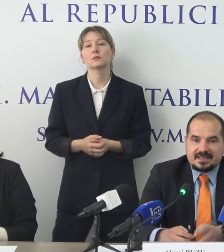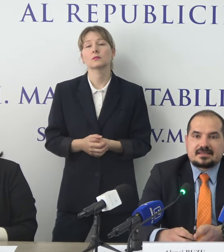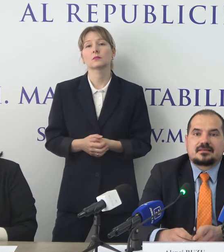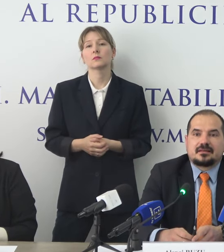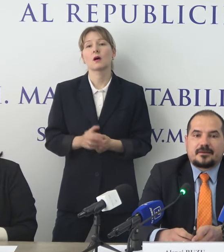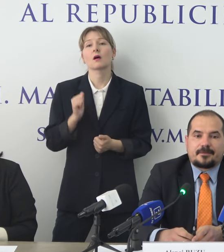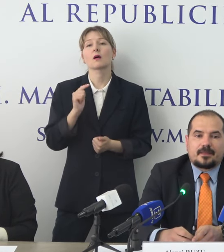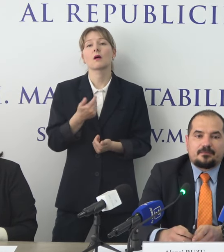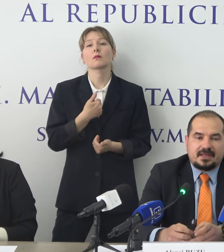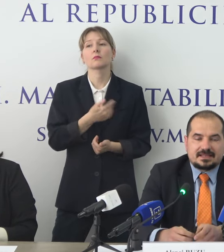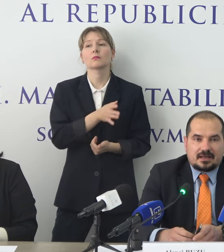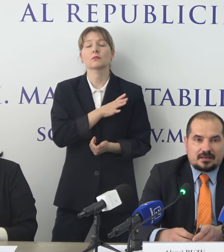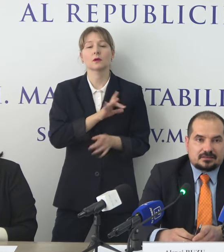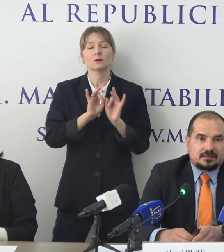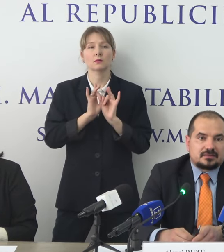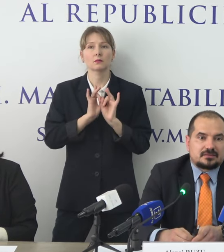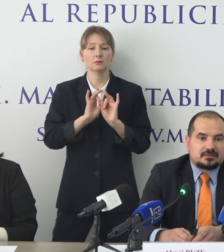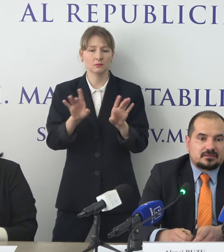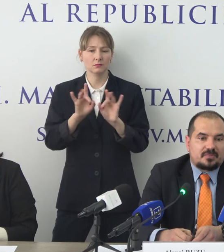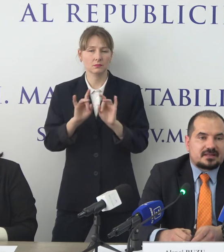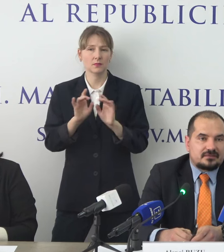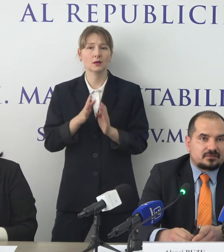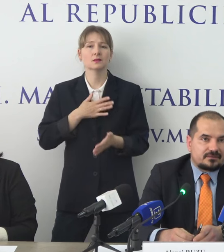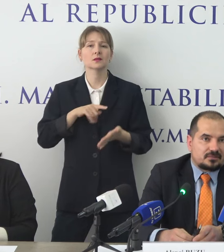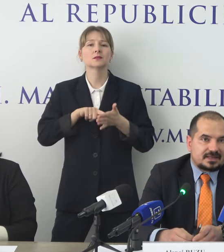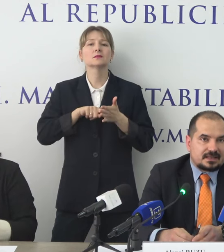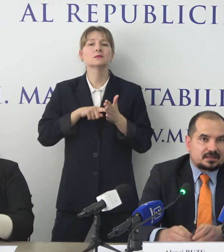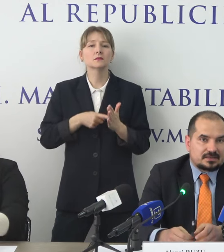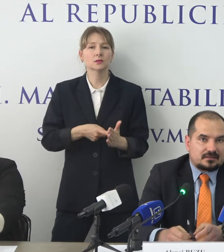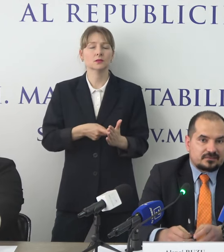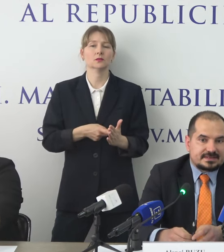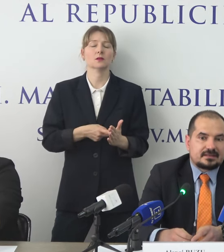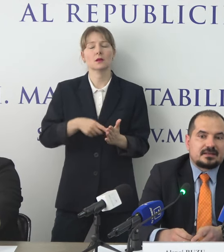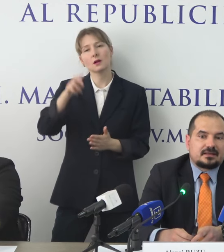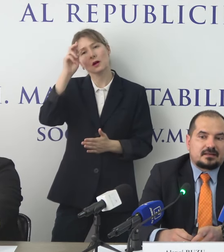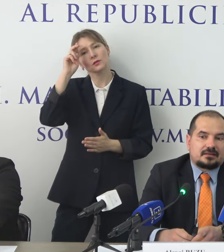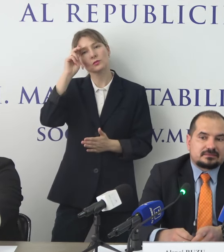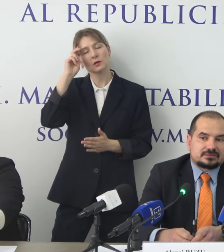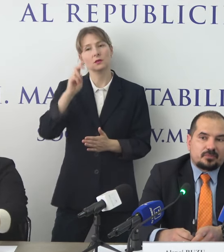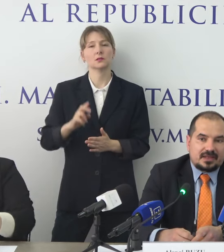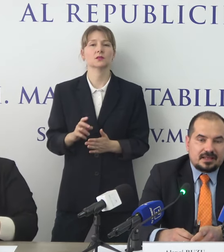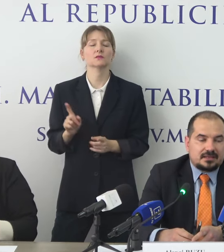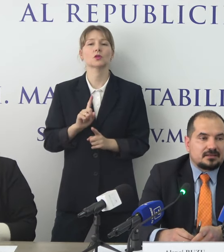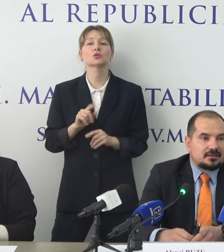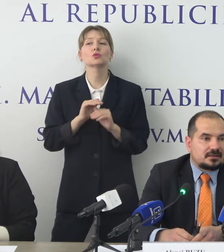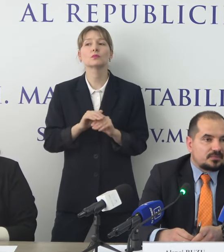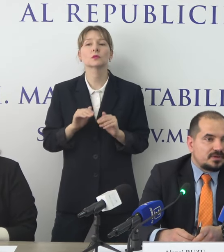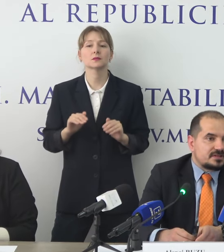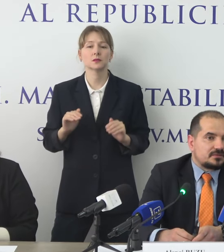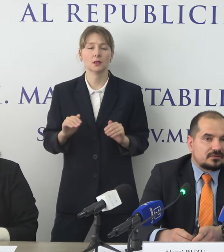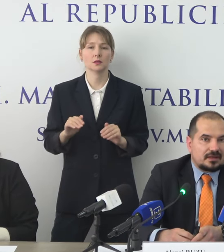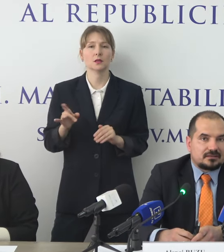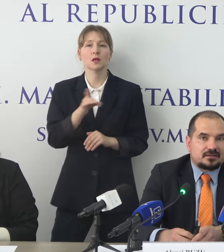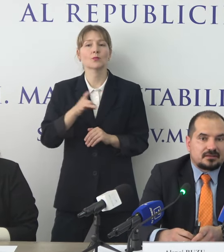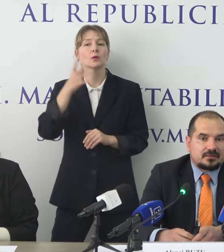cum am zis, miza, obiectivul reformei de stat, asta a fost. Copiii